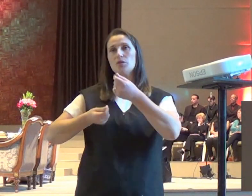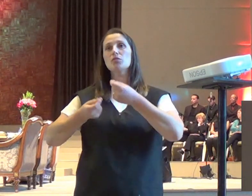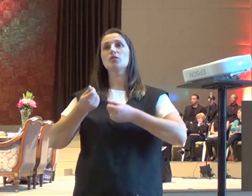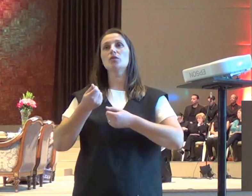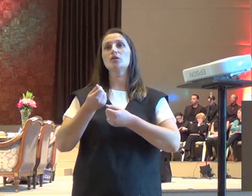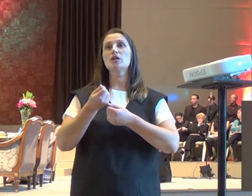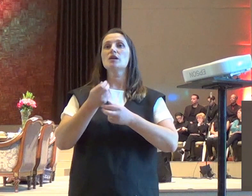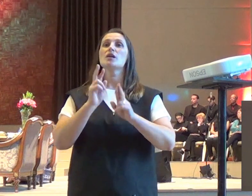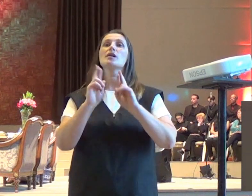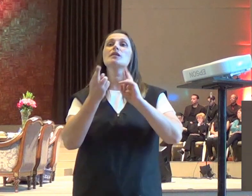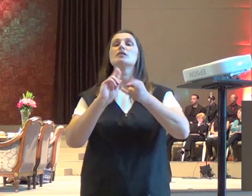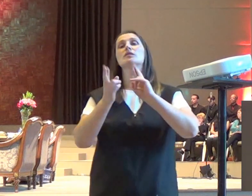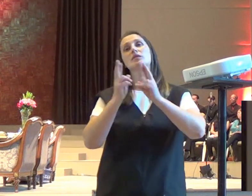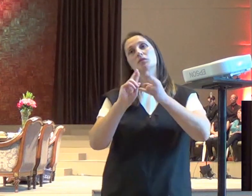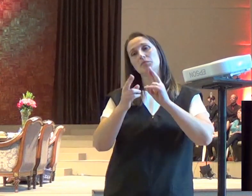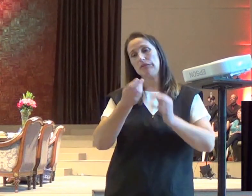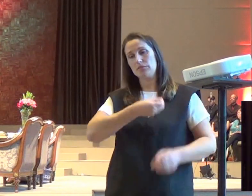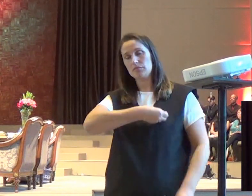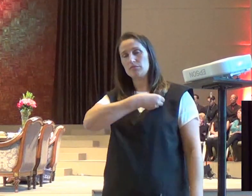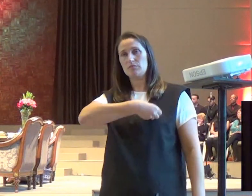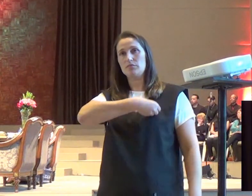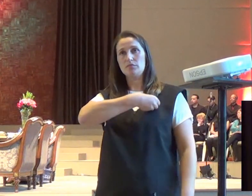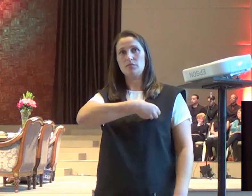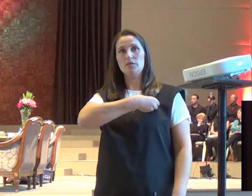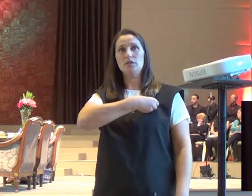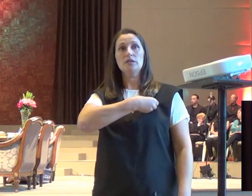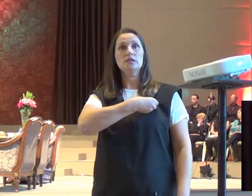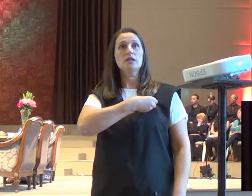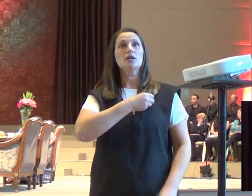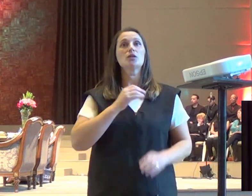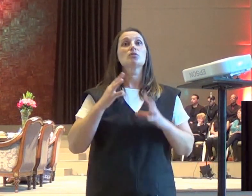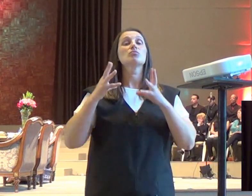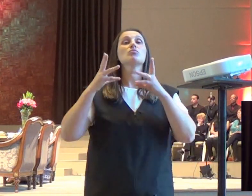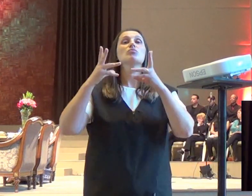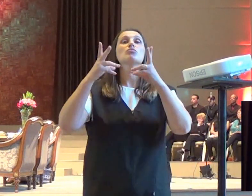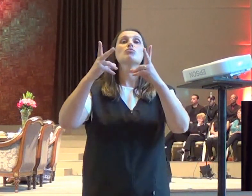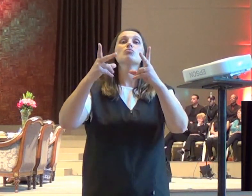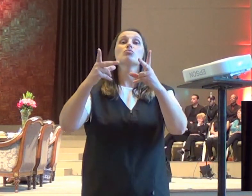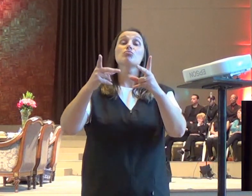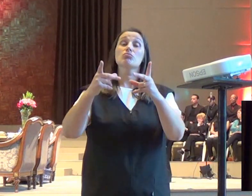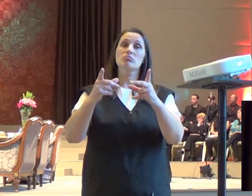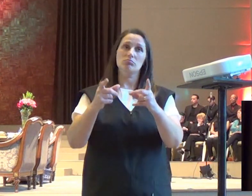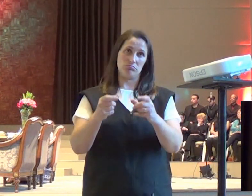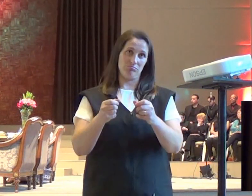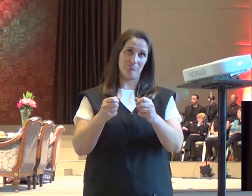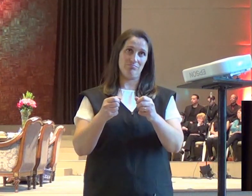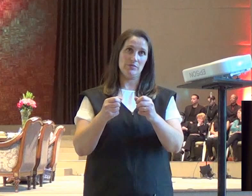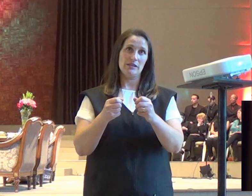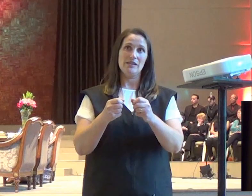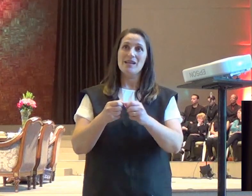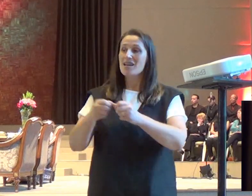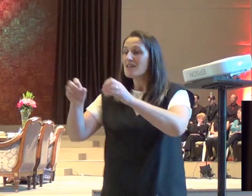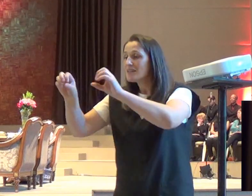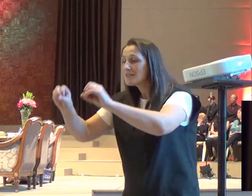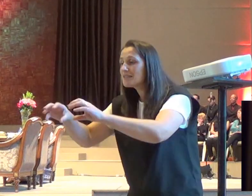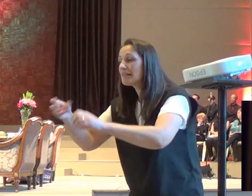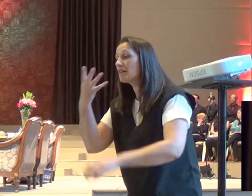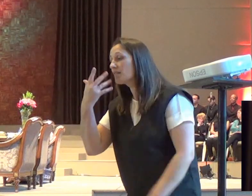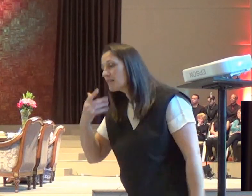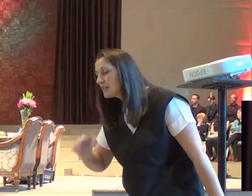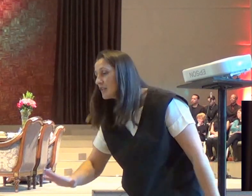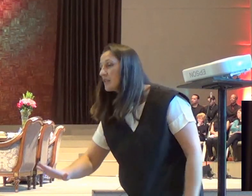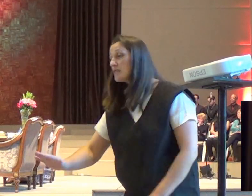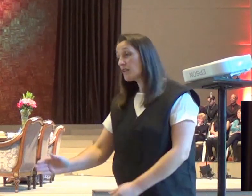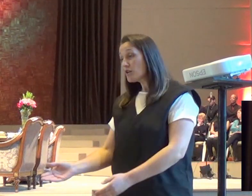os relacionamentos da vida, envolve todas as áreas. Ensinar o menino no caminho que deve andar,